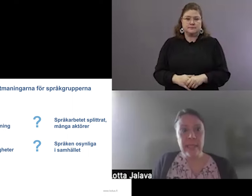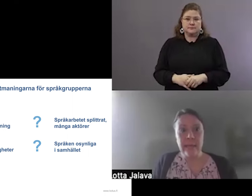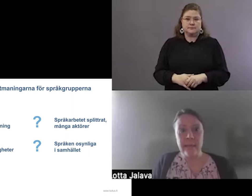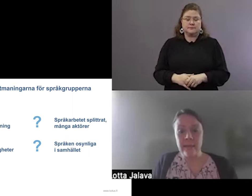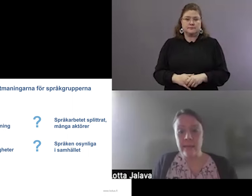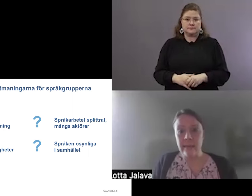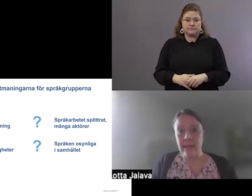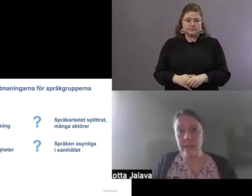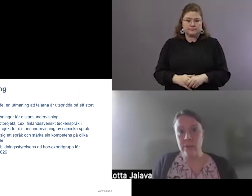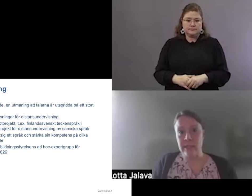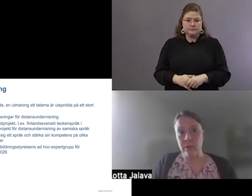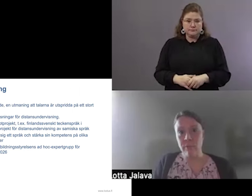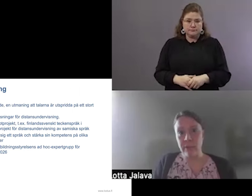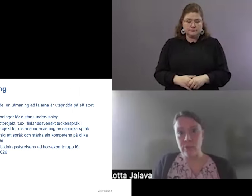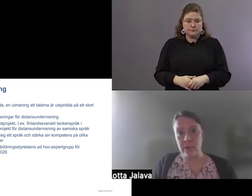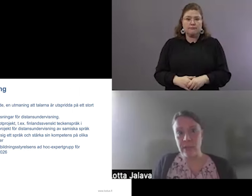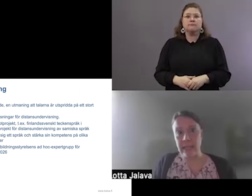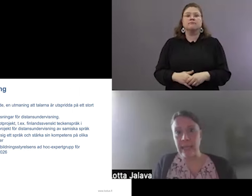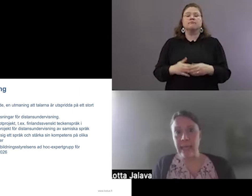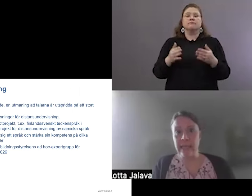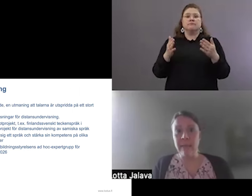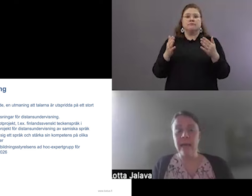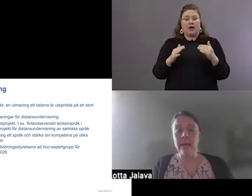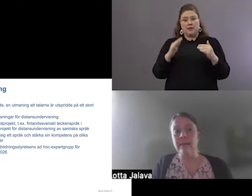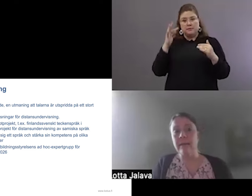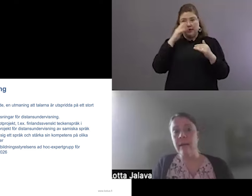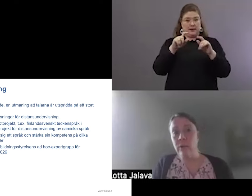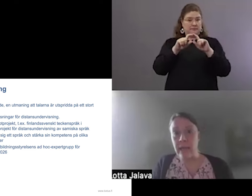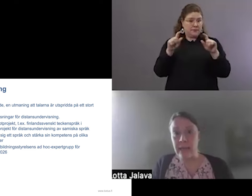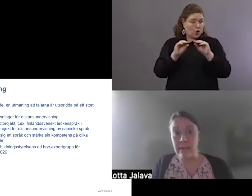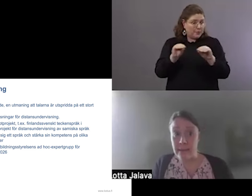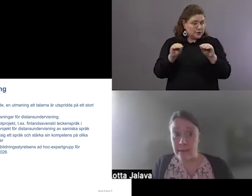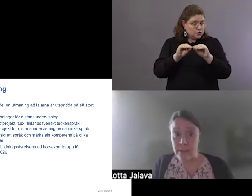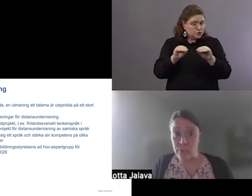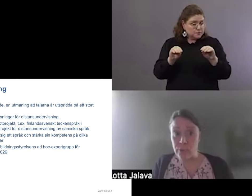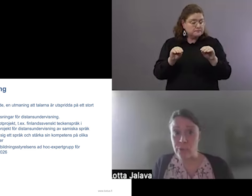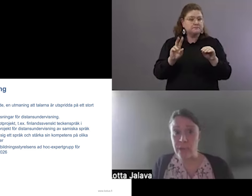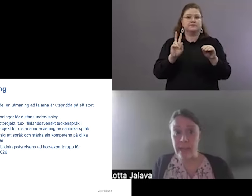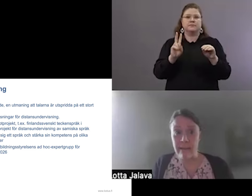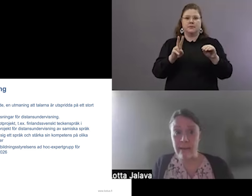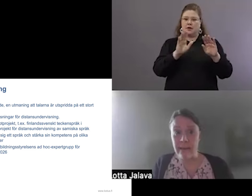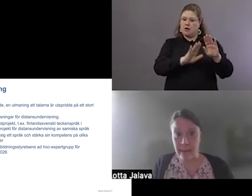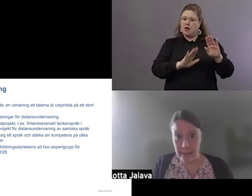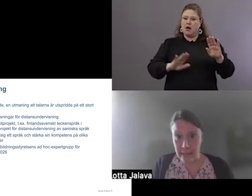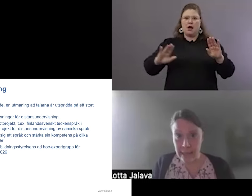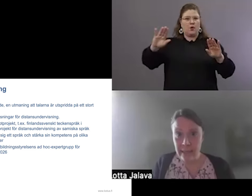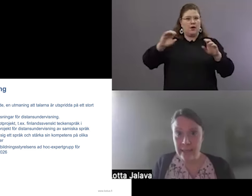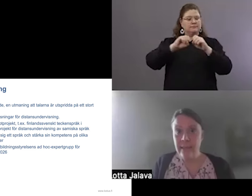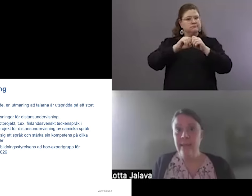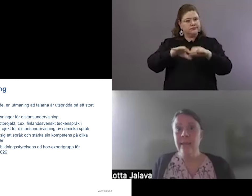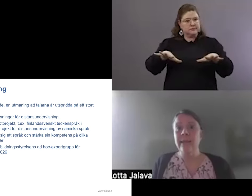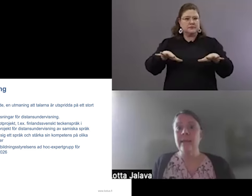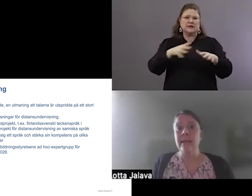No sitten erityisesti opetusta, jos ajatellaan, niin tämä alueellinen hajanaisuus koskee ihan kaikkia